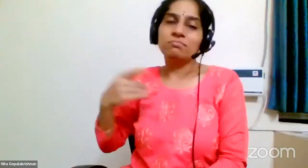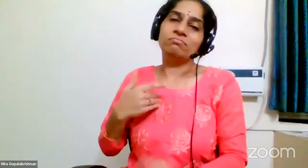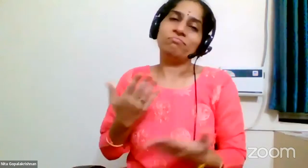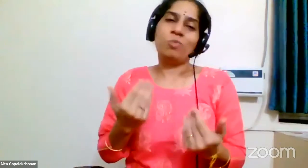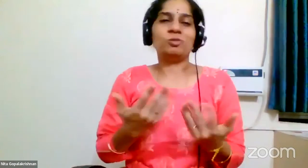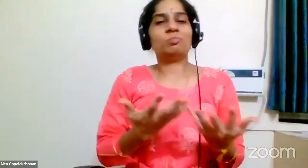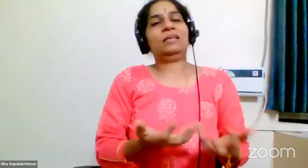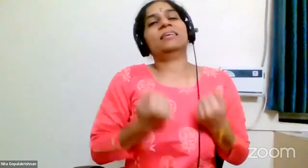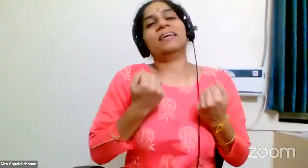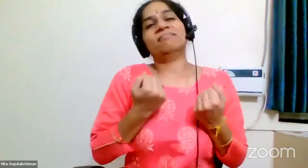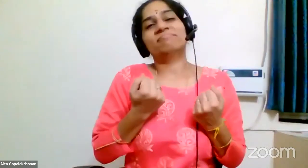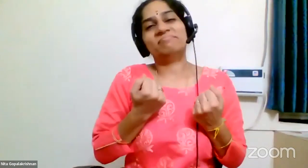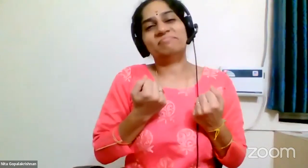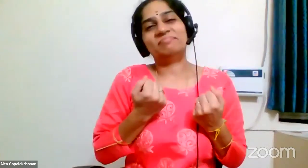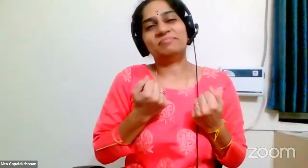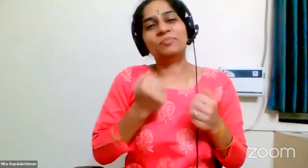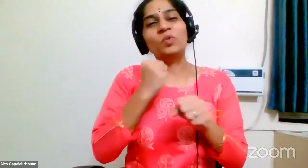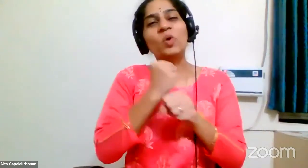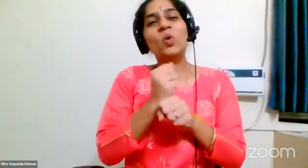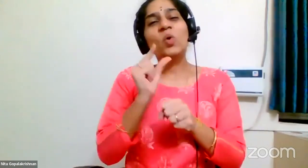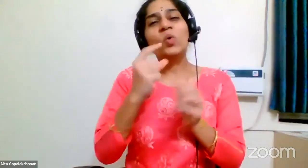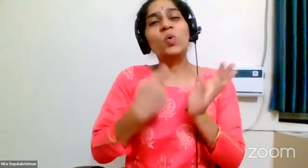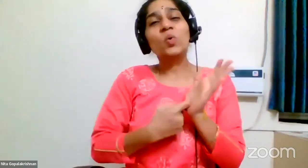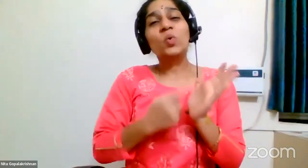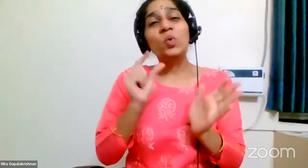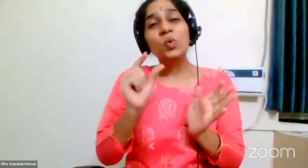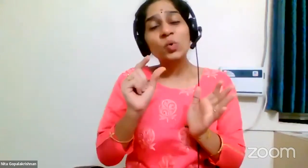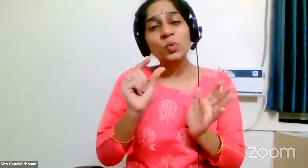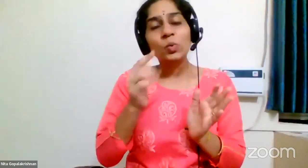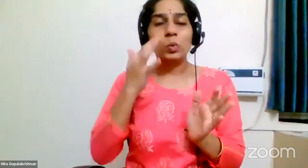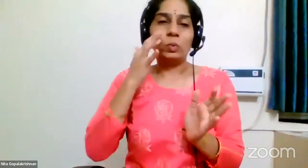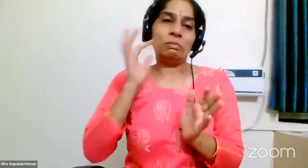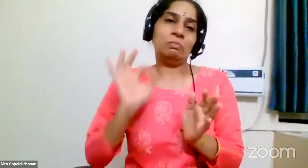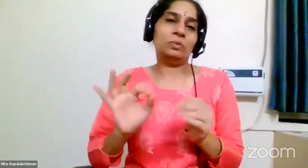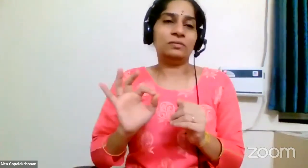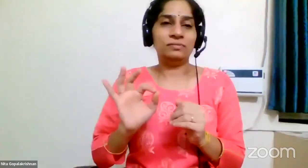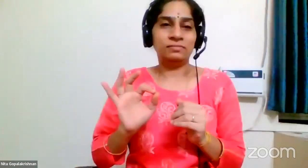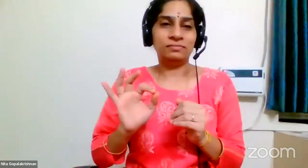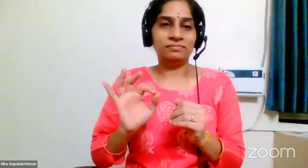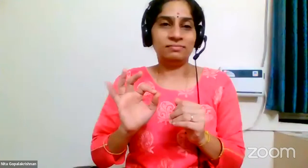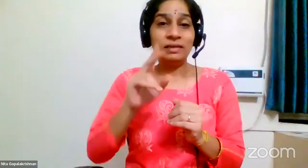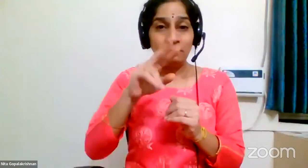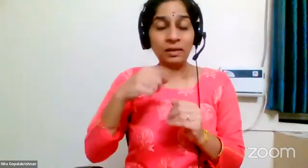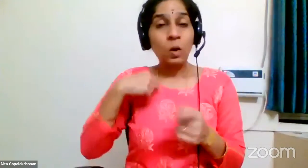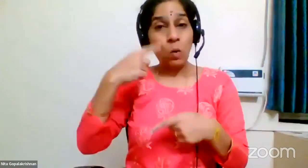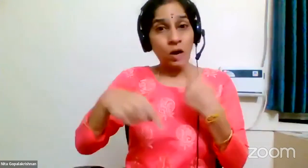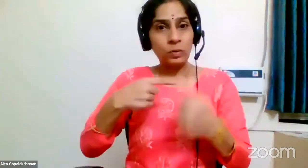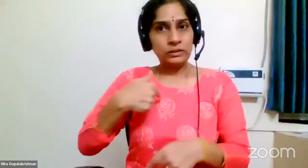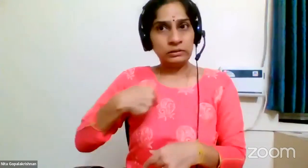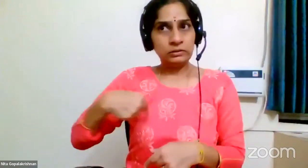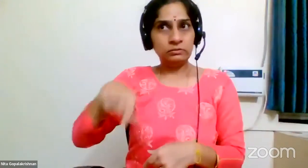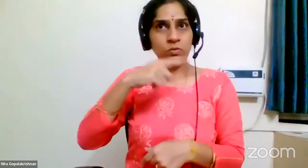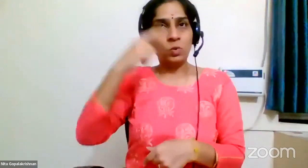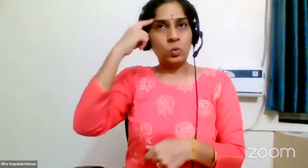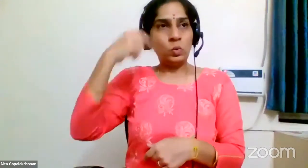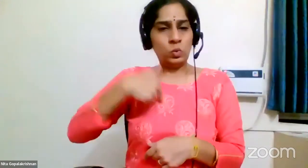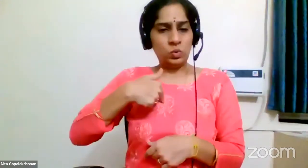जाएगा। तो इसलिए हमें ये याद रखना है कि हम कौन हैं, क्या हैं,